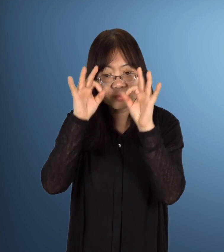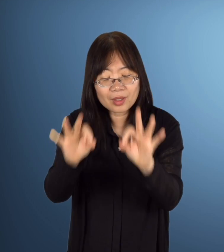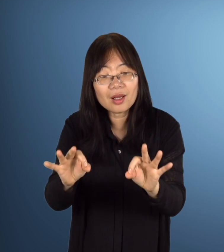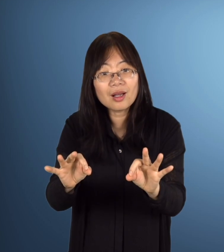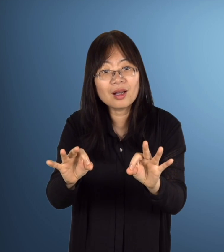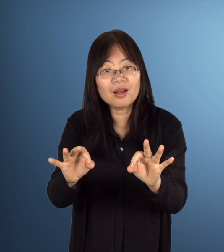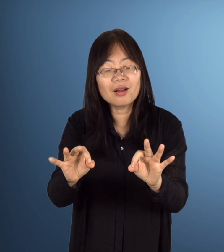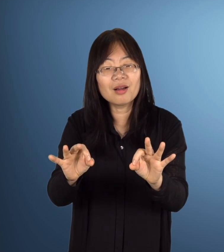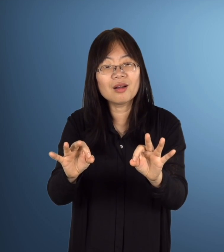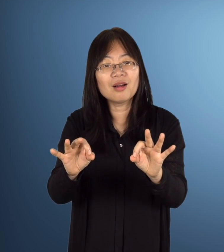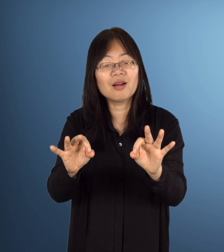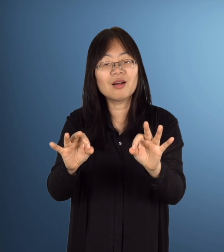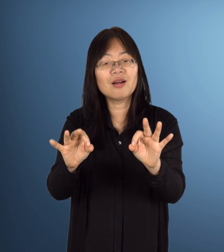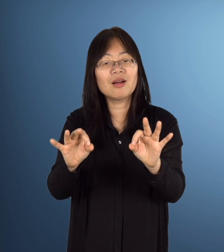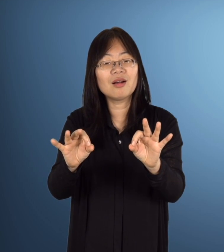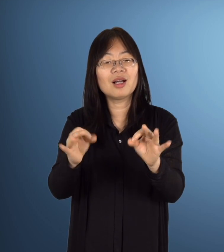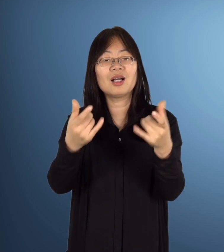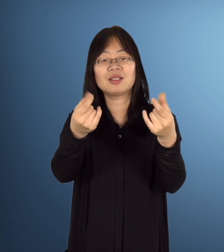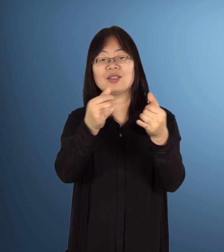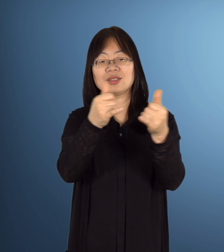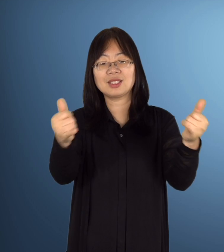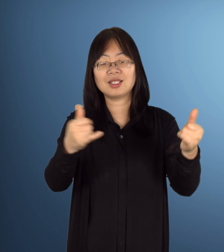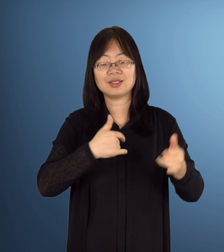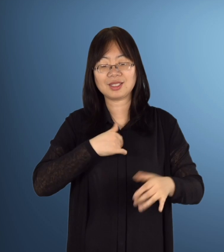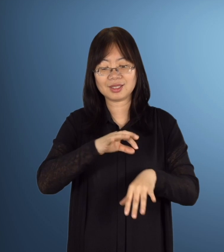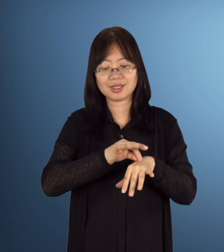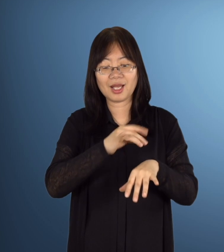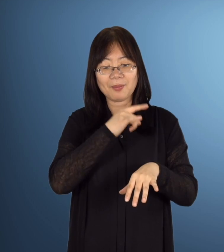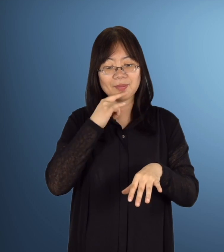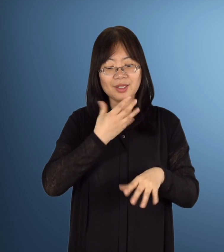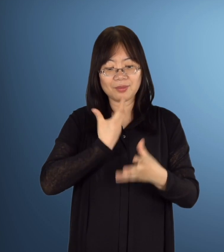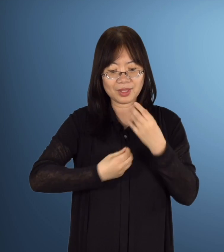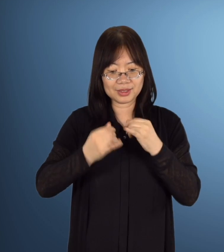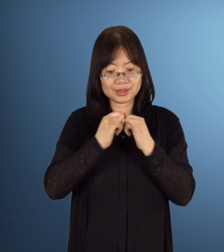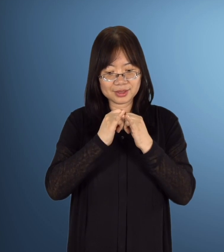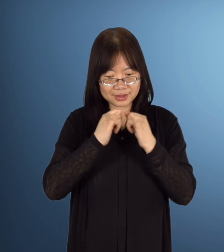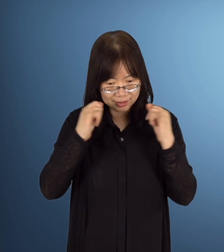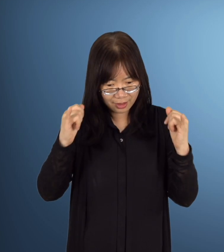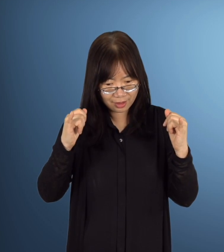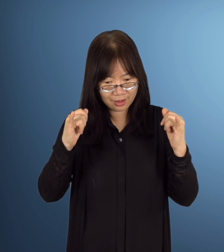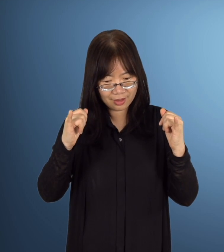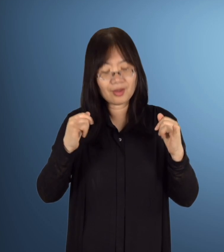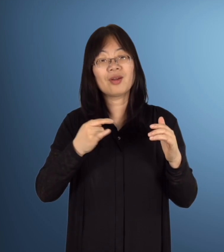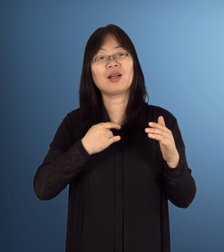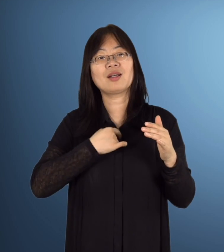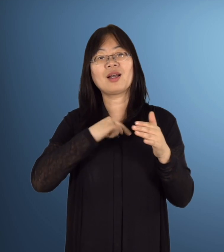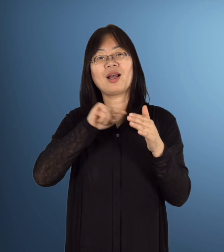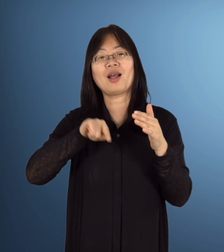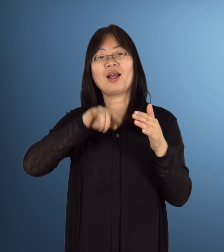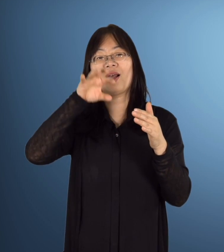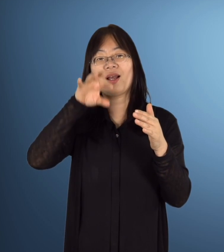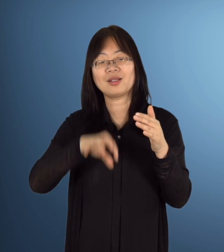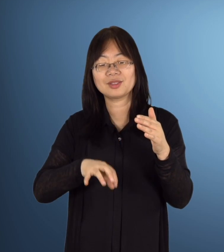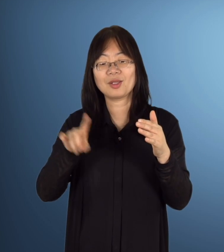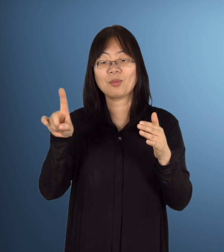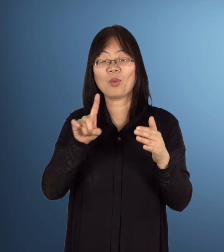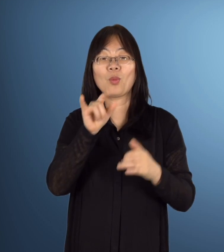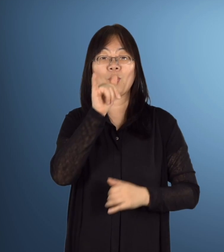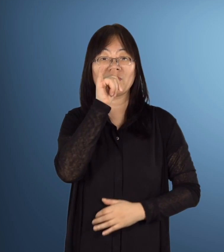보니까 그런 자는, 내 살을 먹고 내 피를 마시는 자는 내 안에